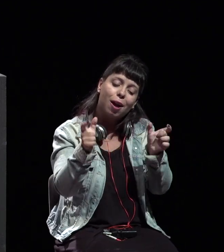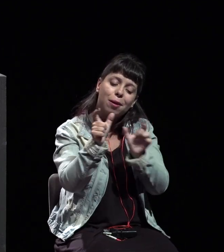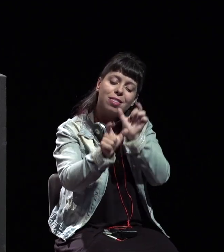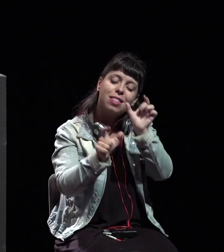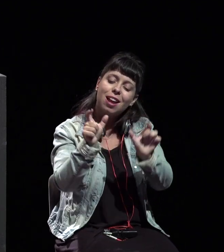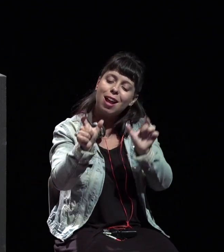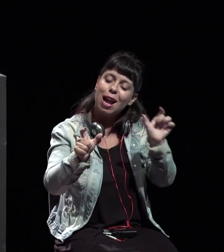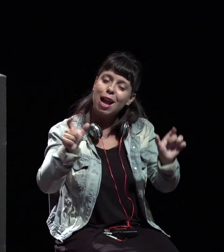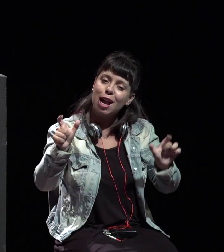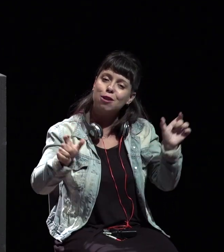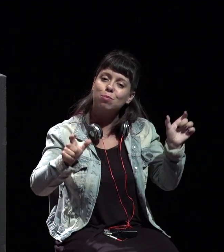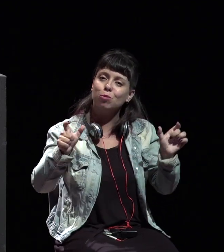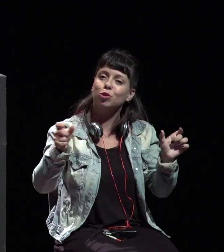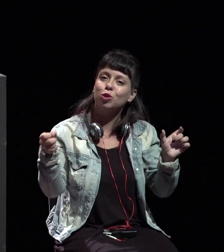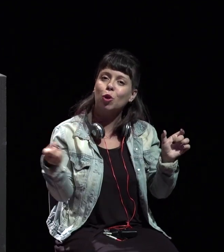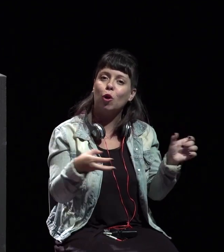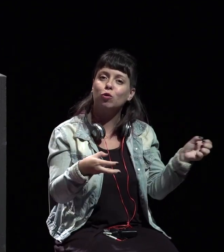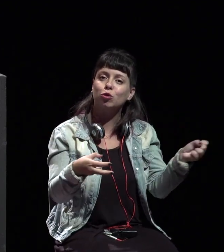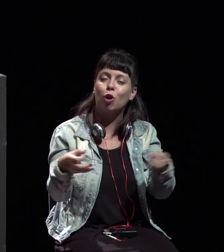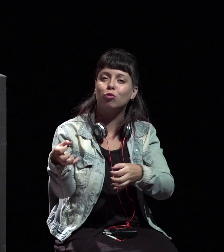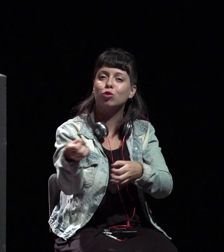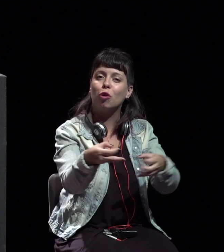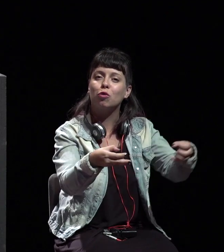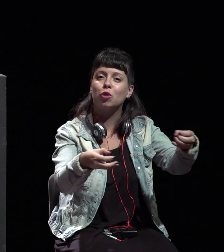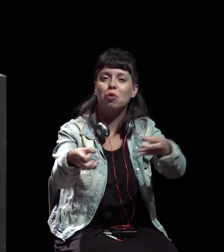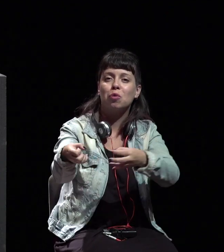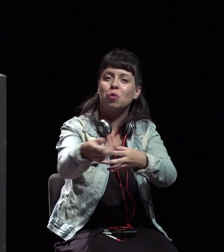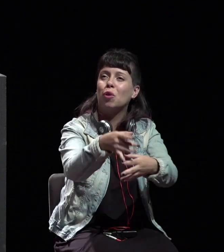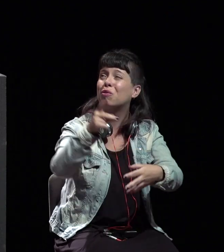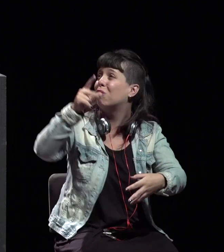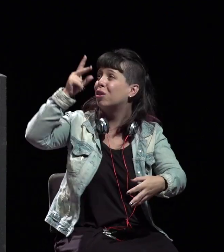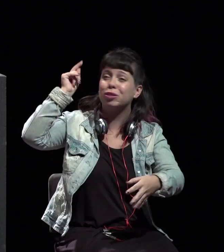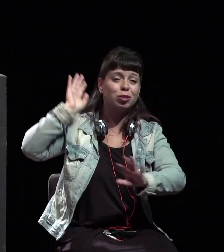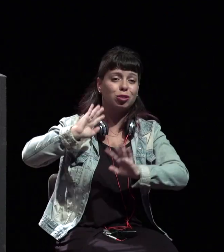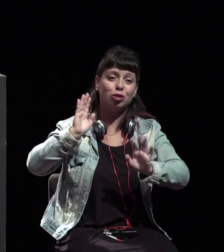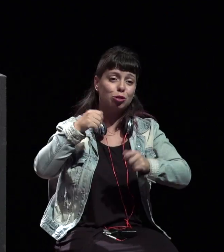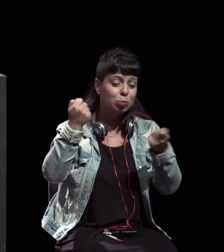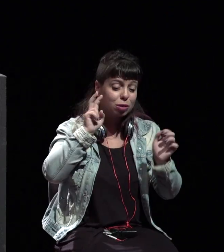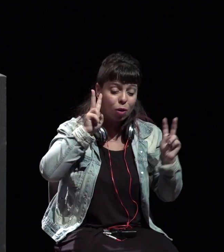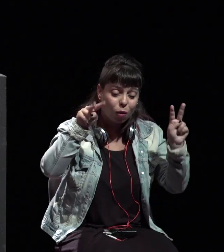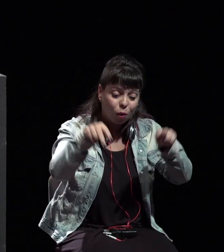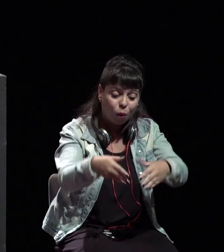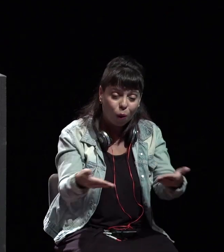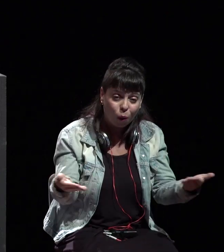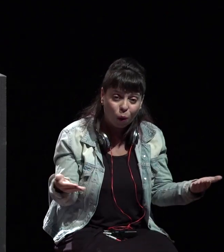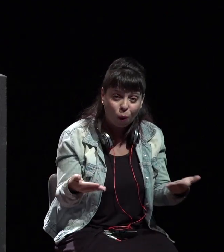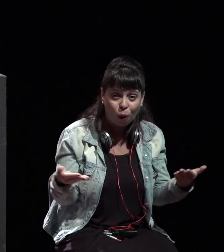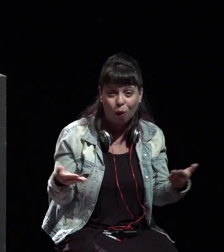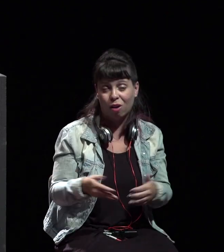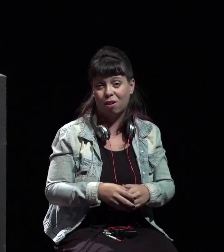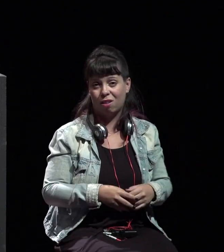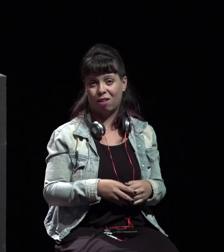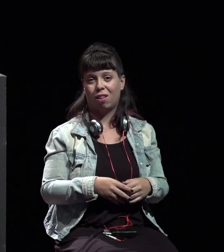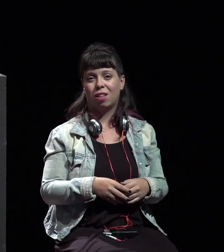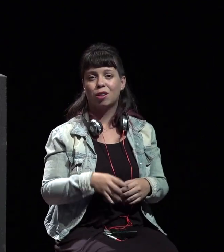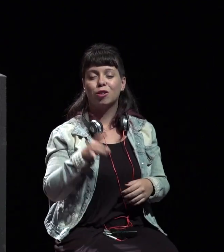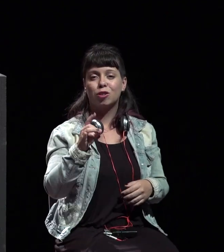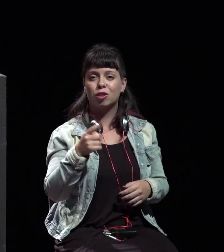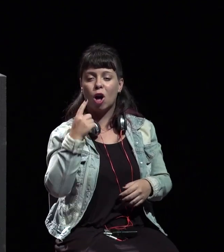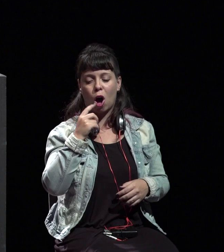do pensamento oxidado. Não se deve reduzir a questão ao par